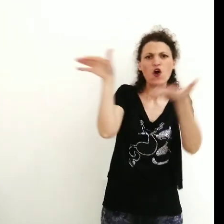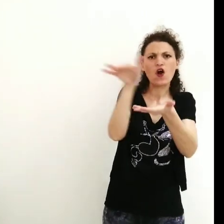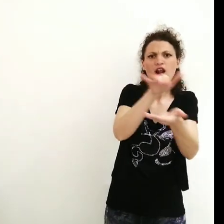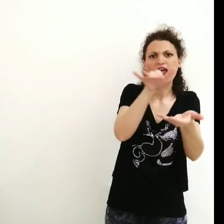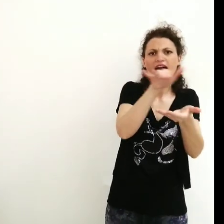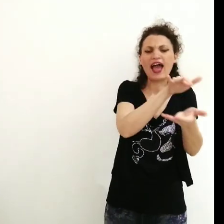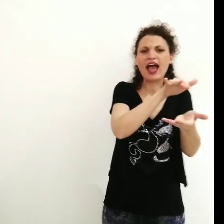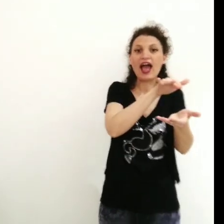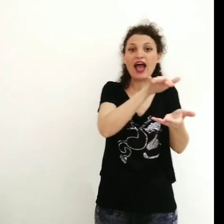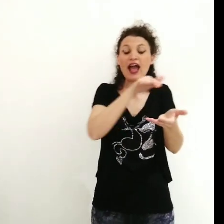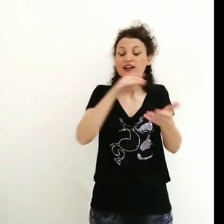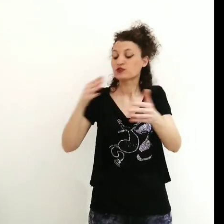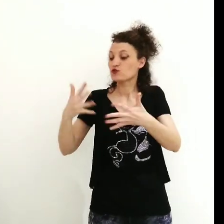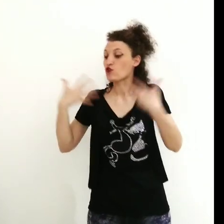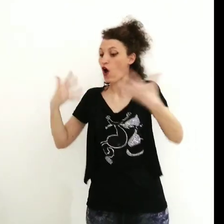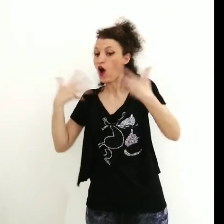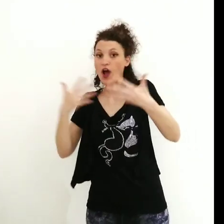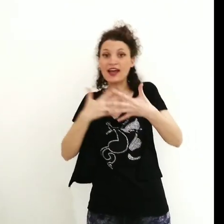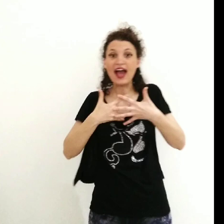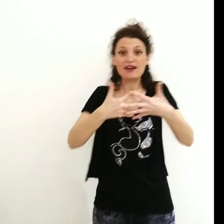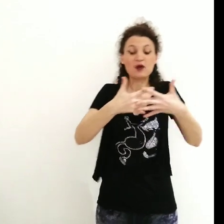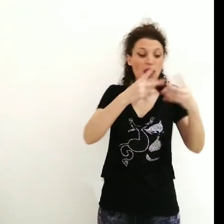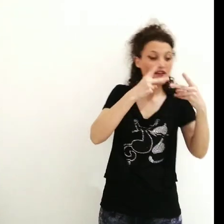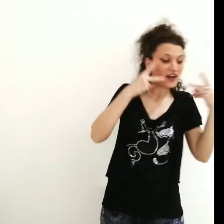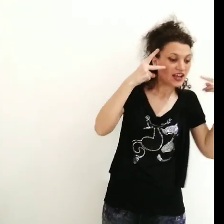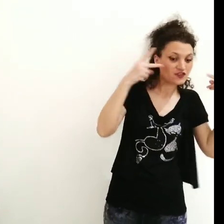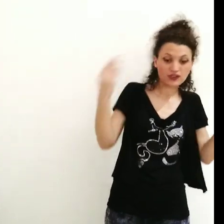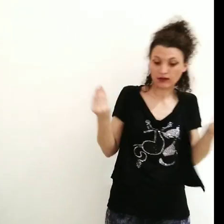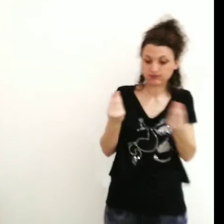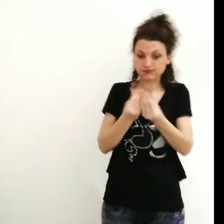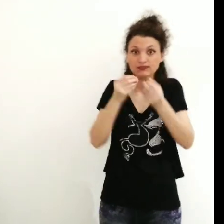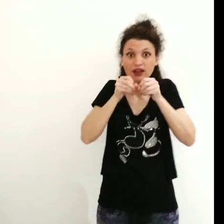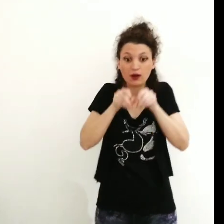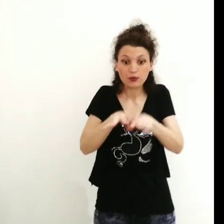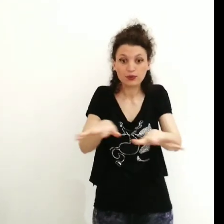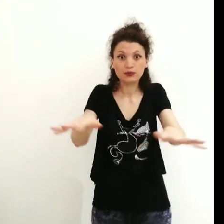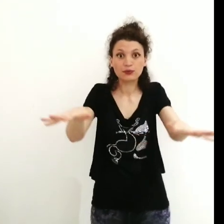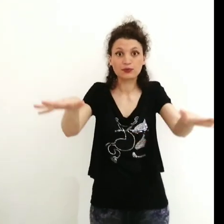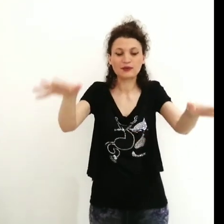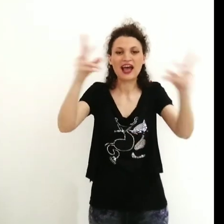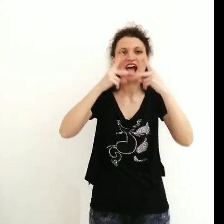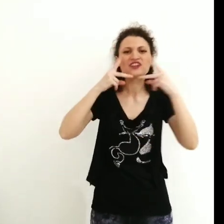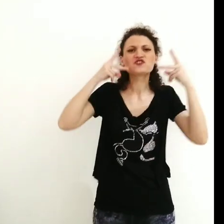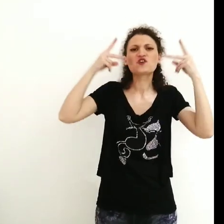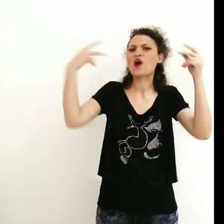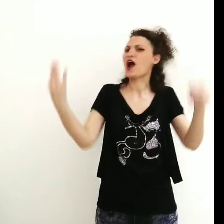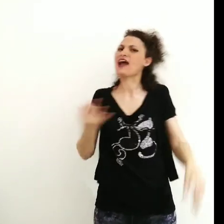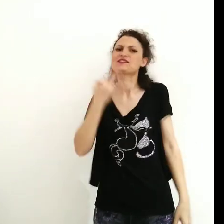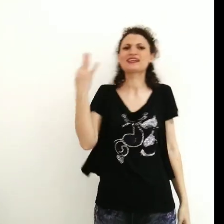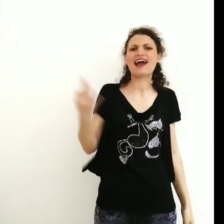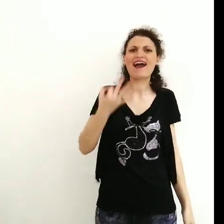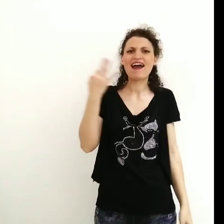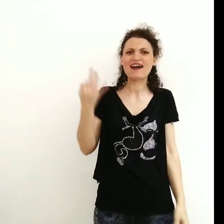sono un folletto, io porto la gioia, porto l'amore e la felicità, sorrido sempre,